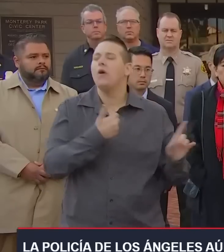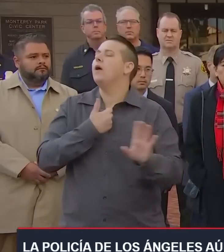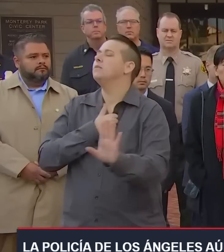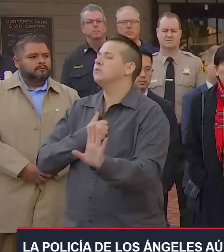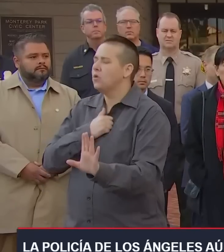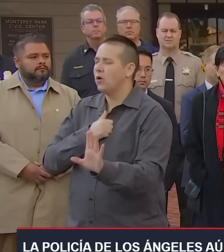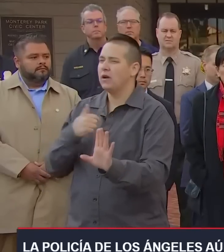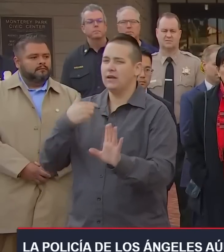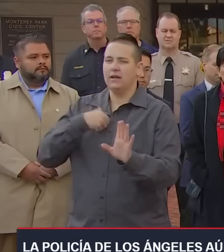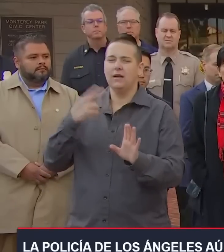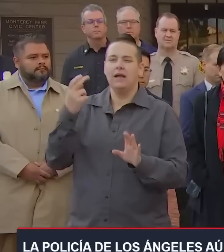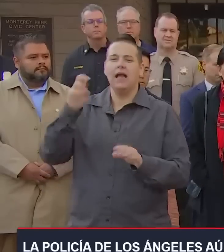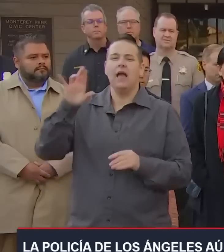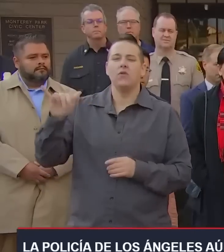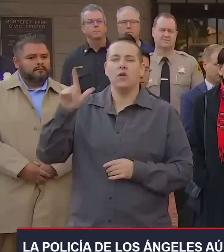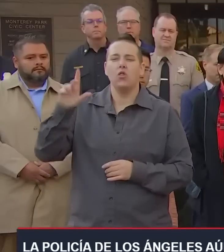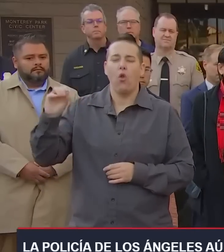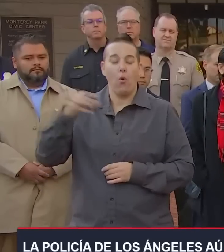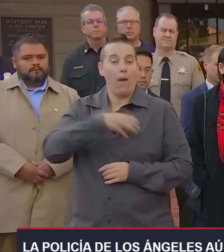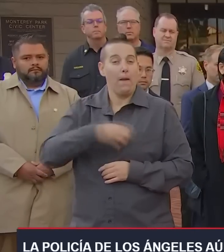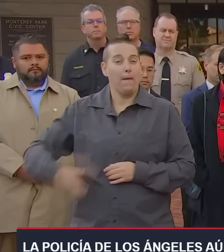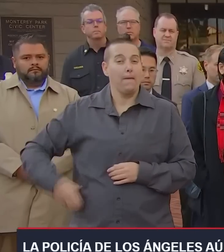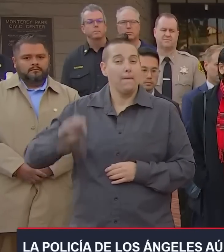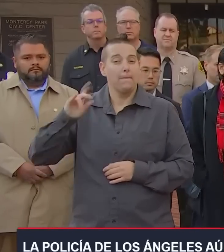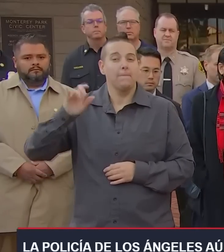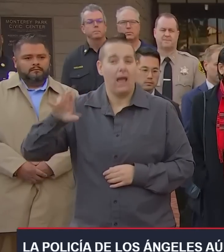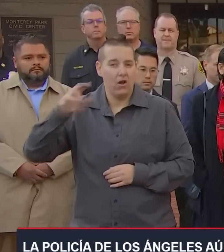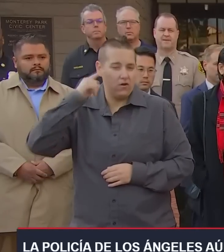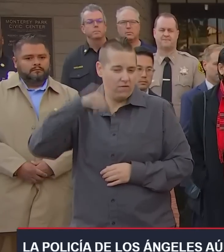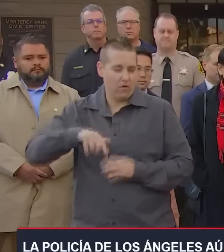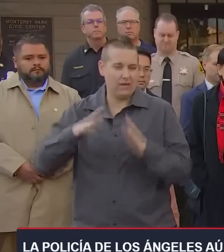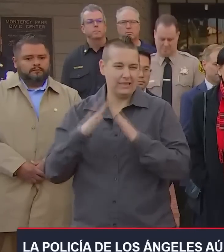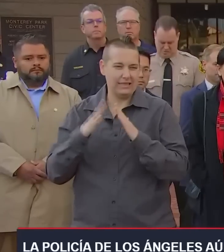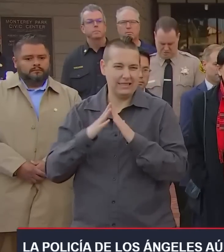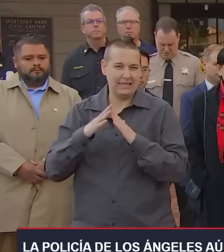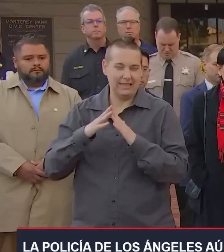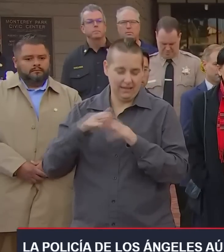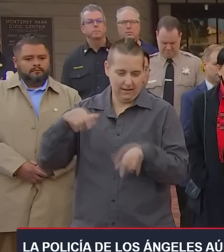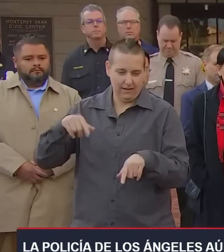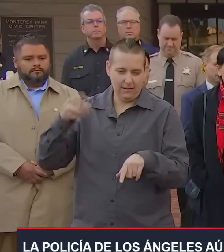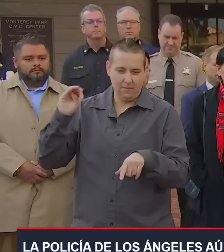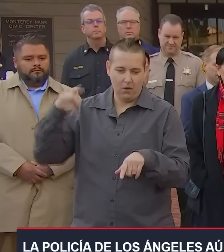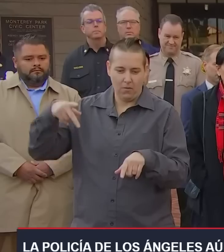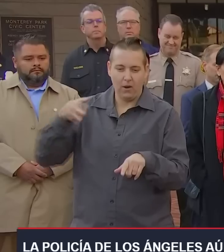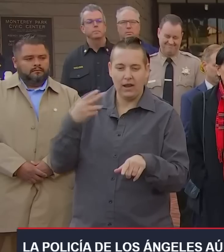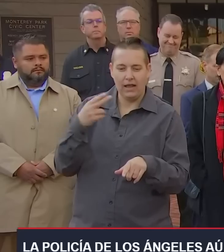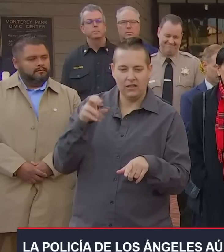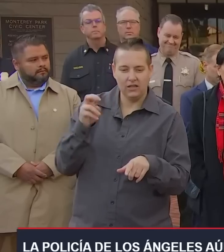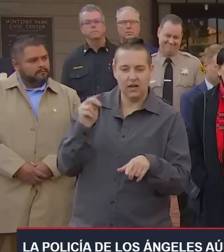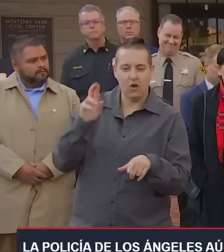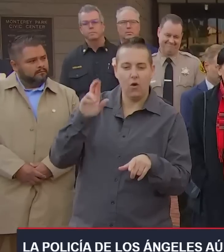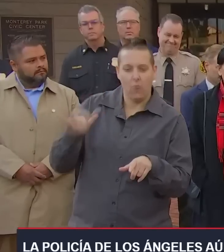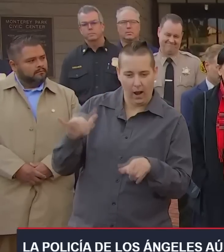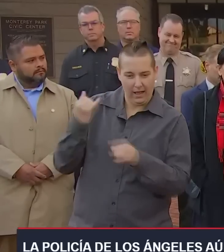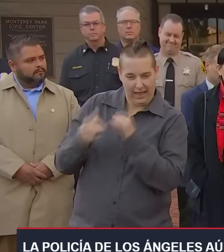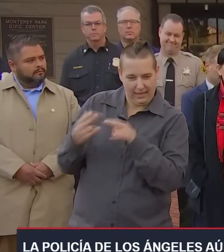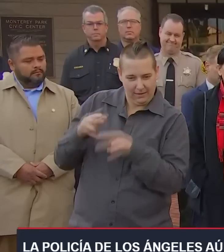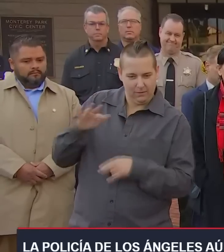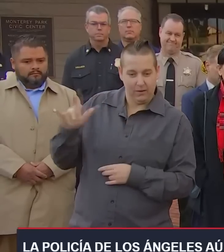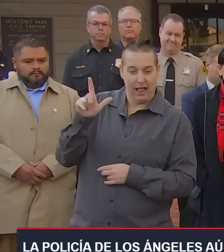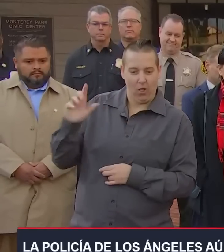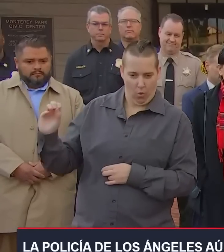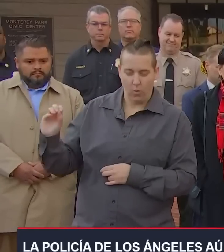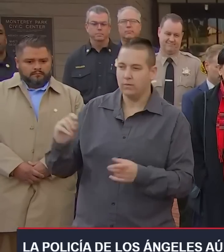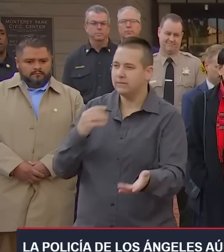residentes de Monterrey Parker soy Henry lobo el alcalde de Monterrey Park